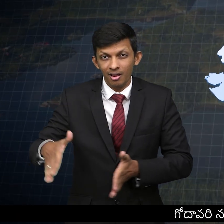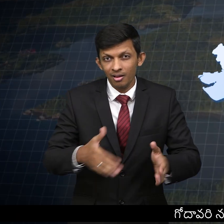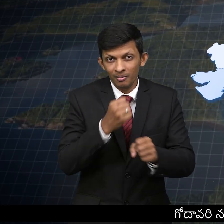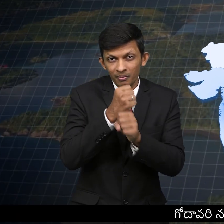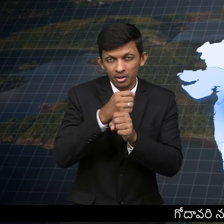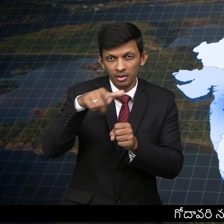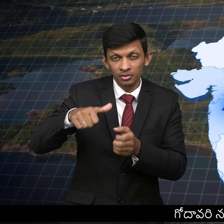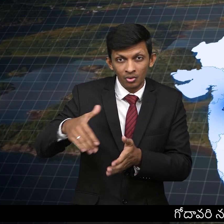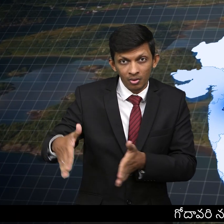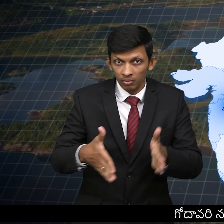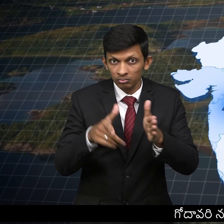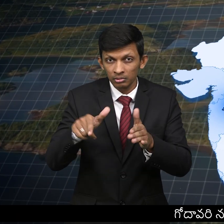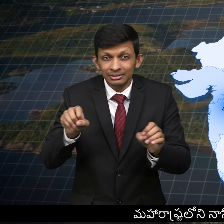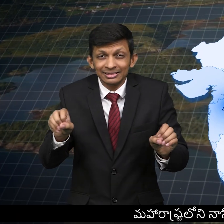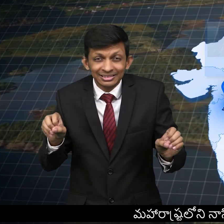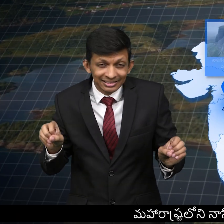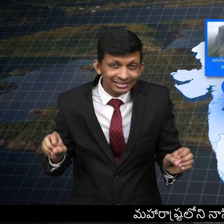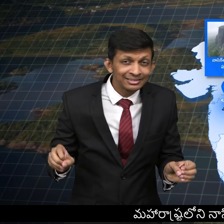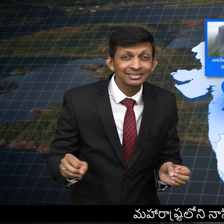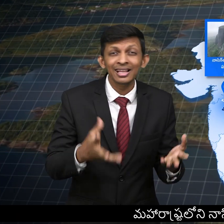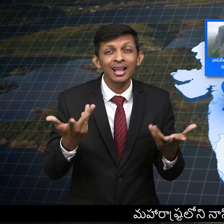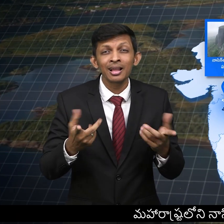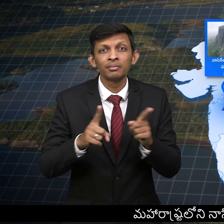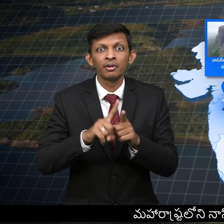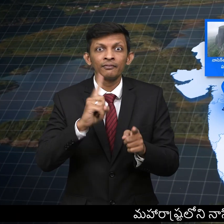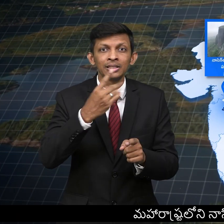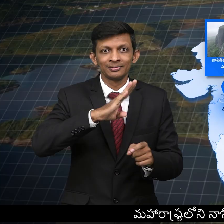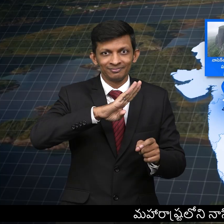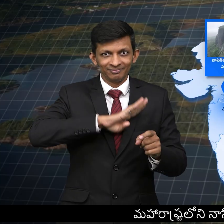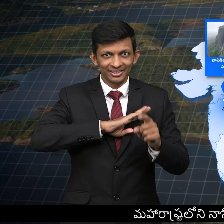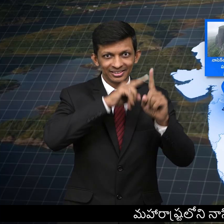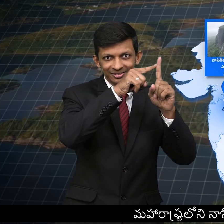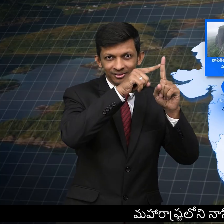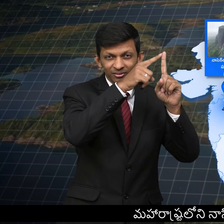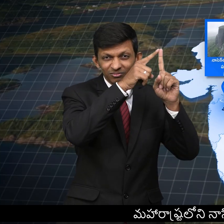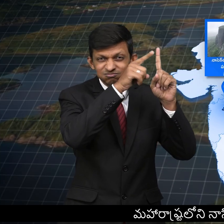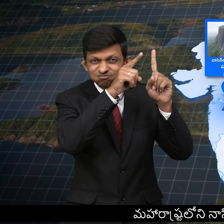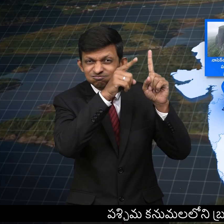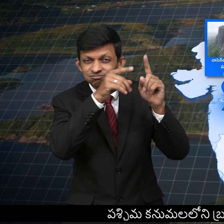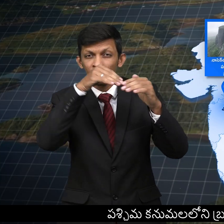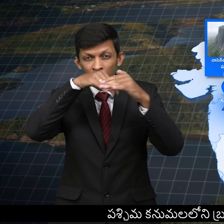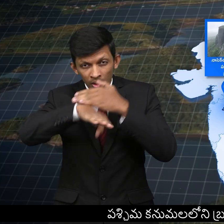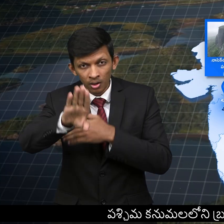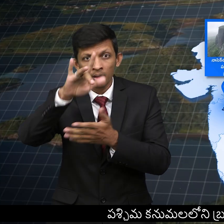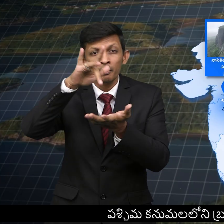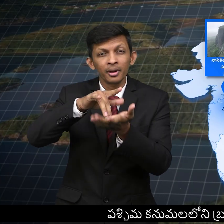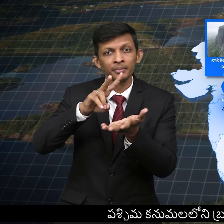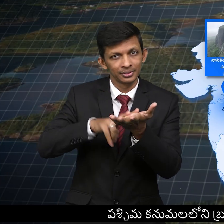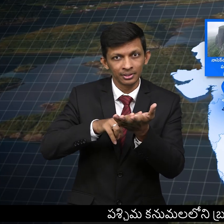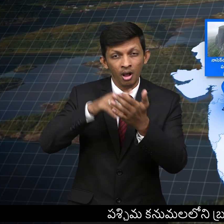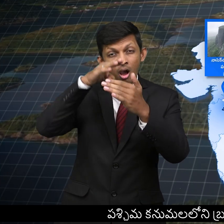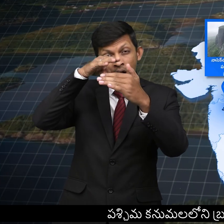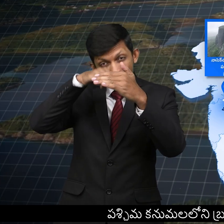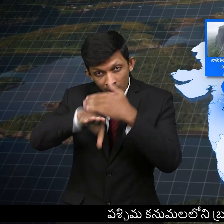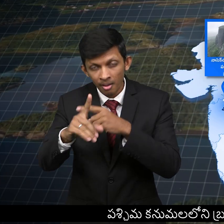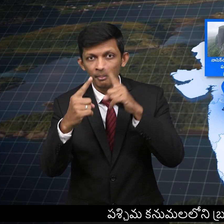గోదావరి నది తన ప్రయాణాన్ని మహారాష్ట్రలోని నాసిక్లోని త్రయంబకేశ్వర్ వద్ద పశ్చిమ కనుమలలోని